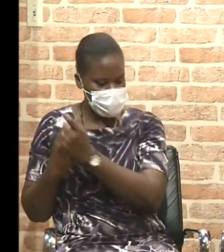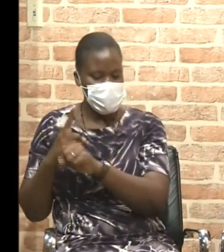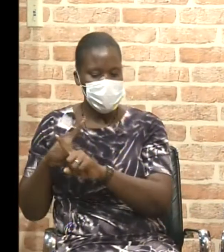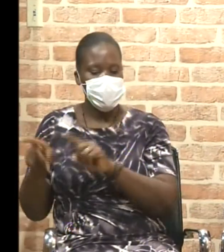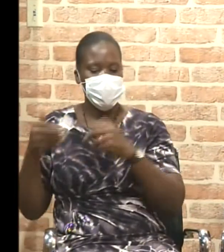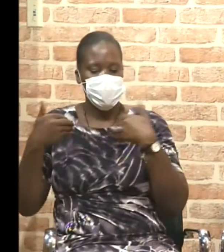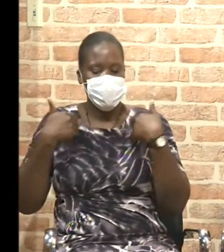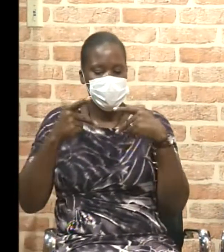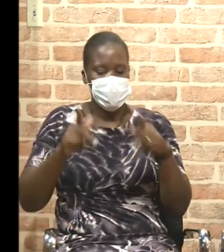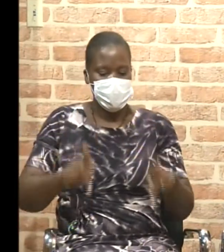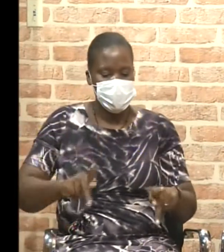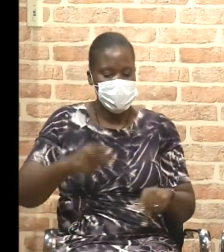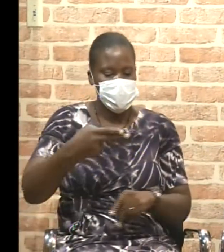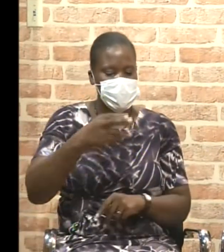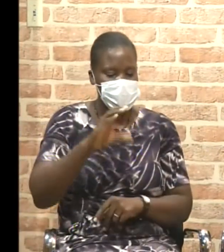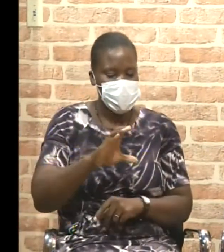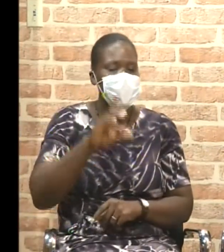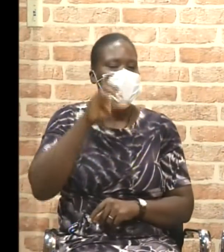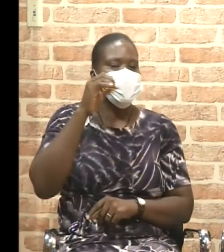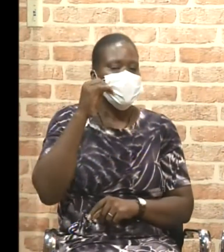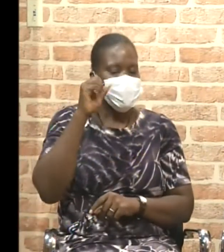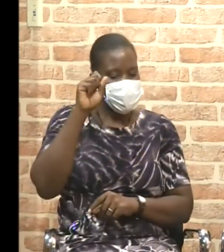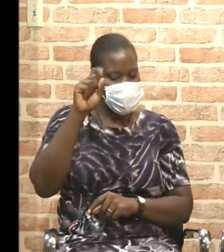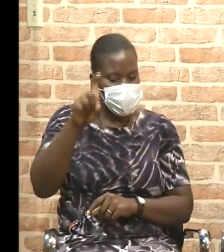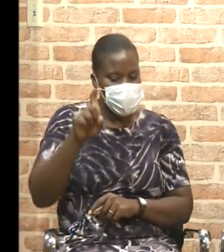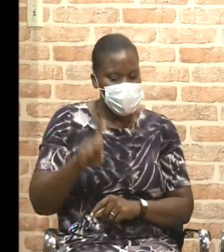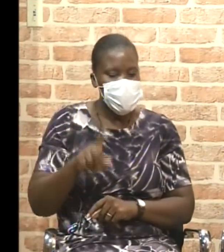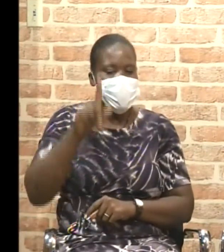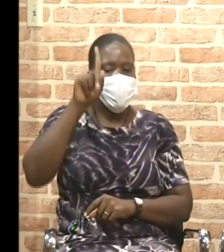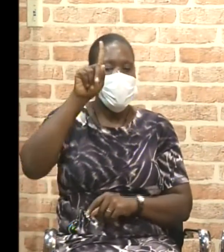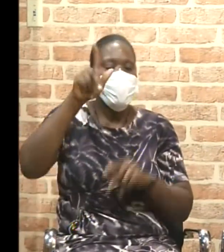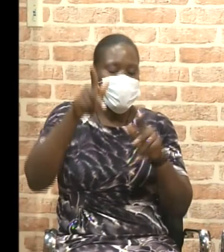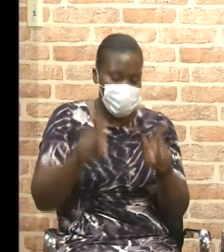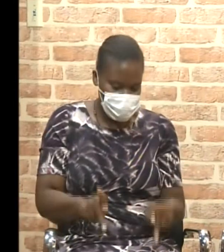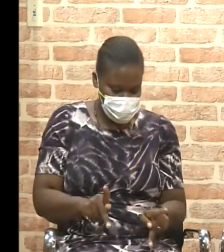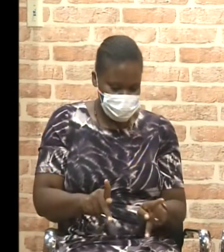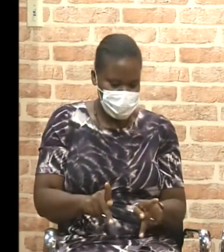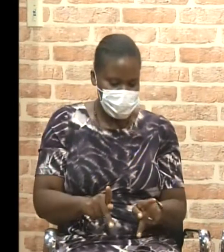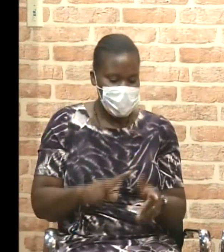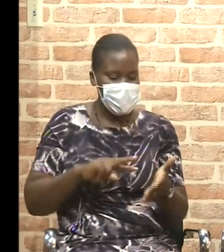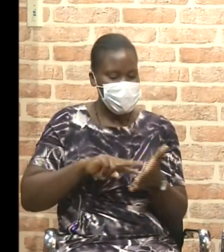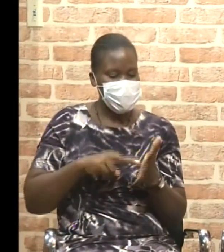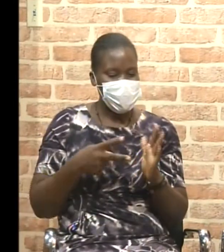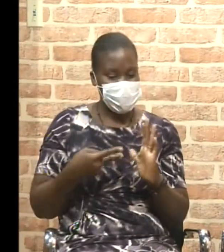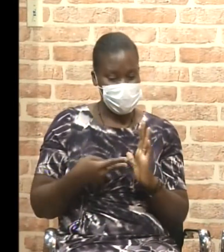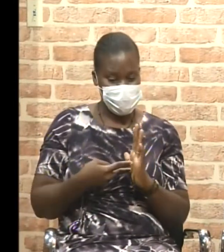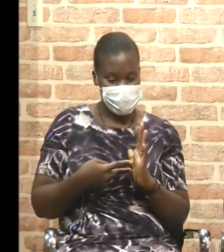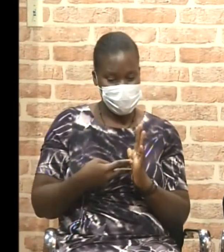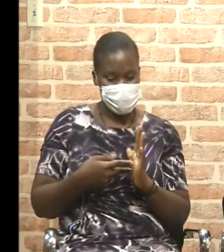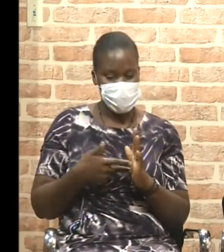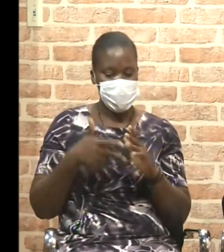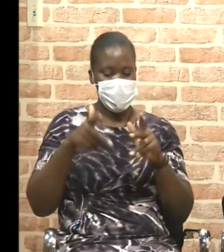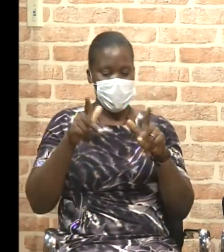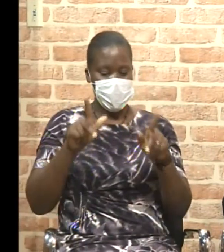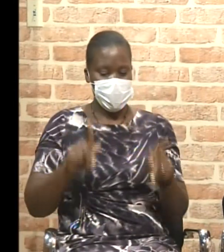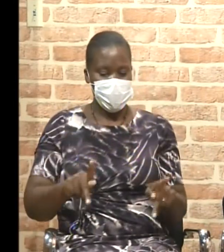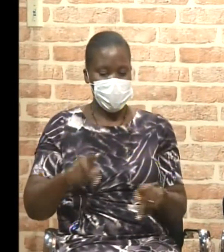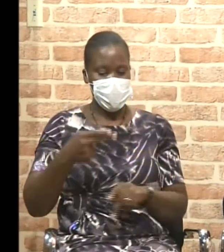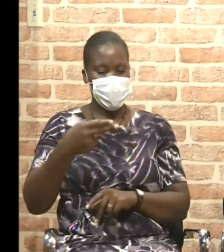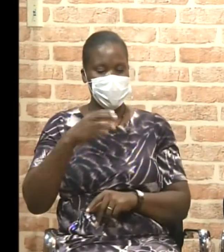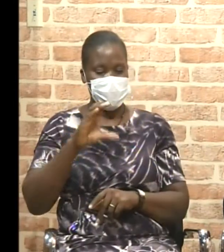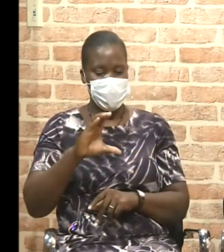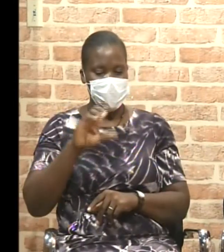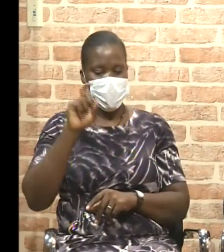ka offre l'okin l'autre support que support yon moun. Ça veut dire ki sa? Or, logique la, moun handicapé sa li même li